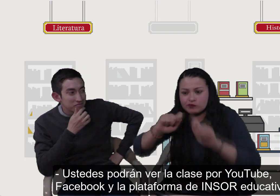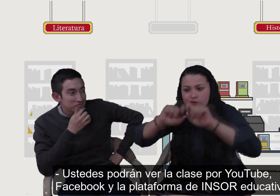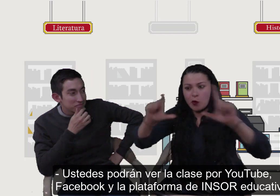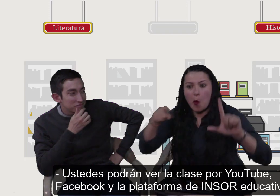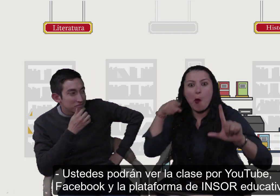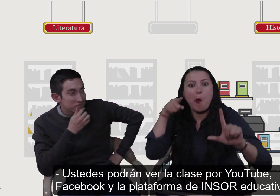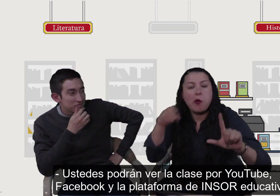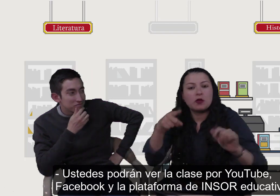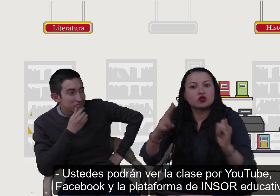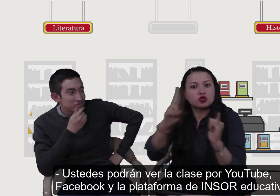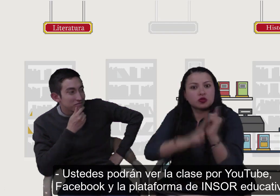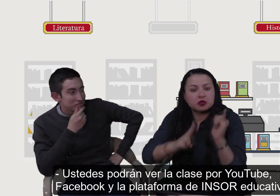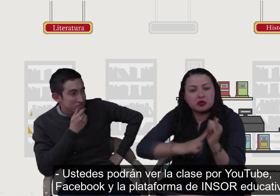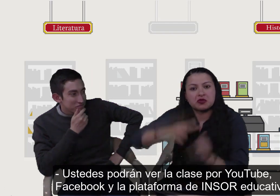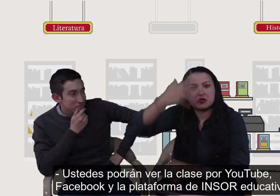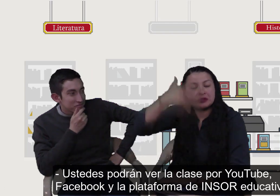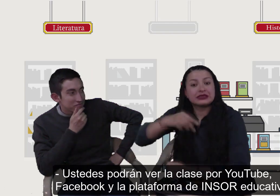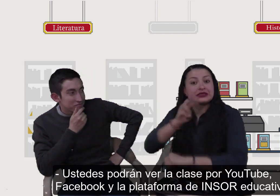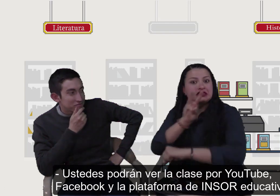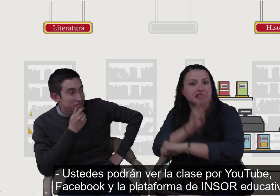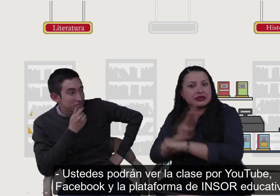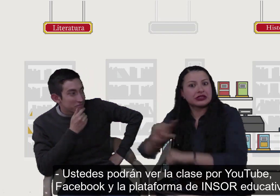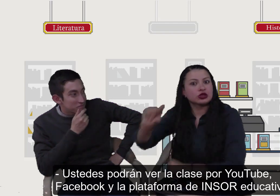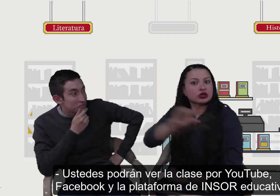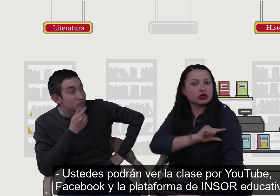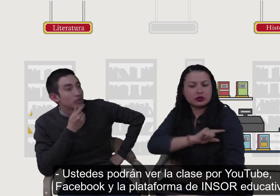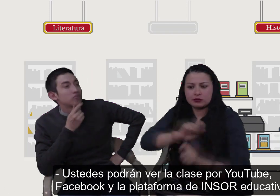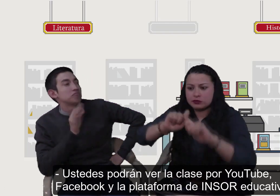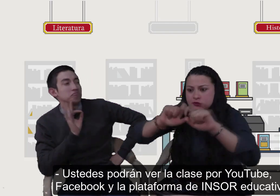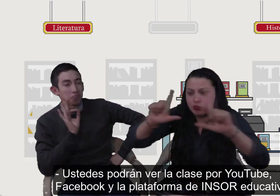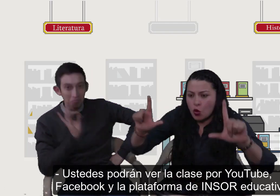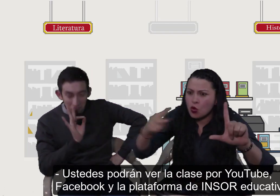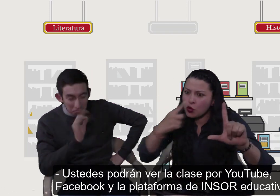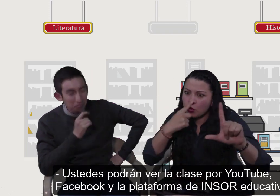podrán ver la clase por YouTube, Facebook y la plataforma de Insor Educativo